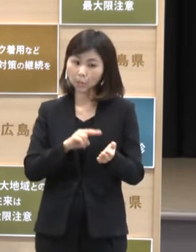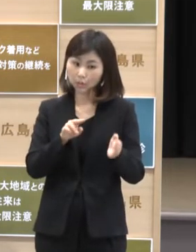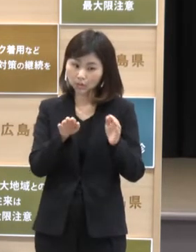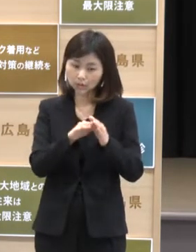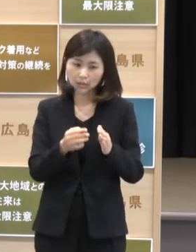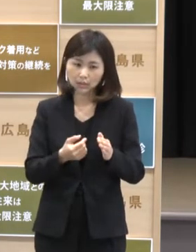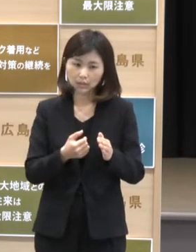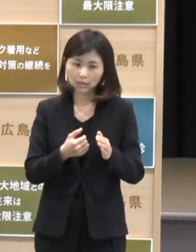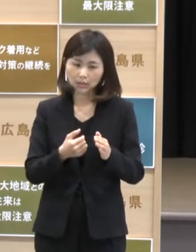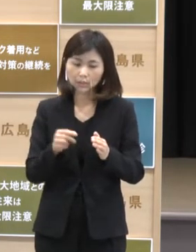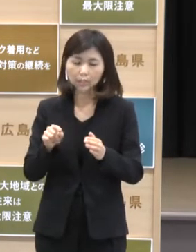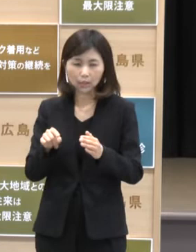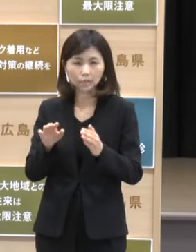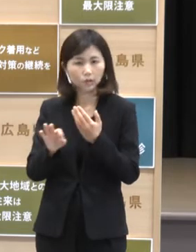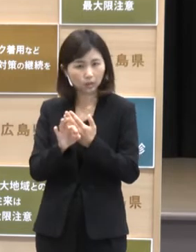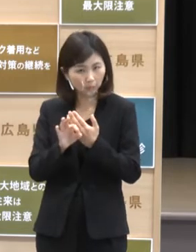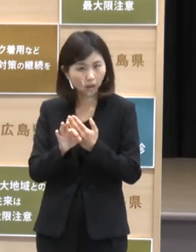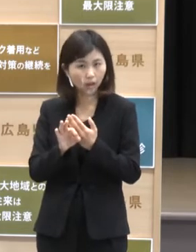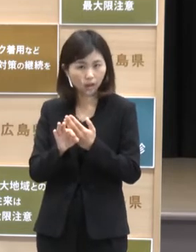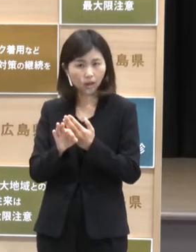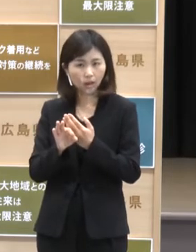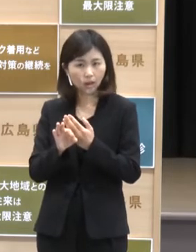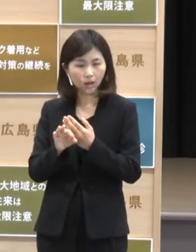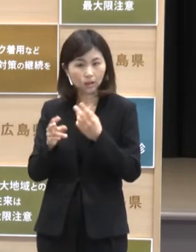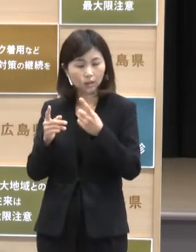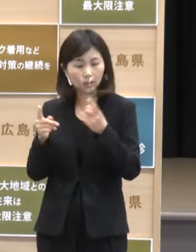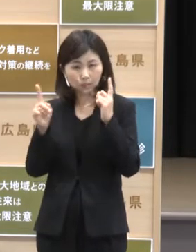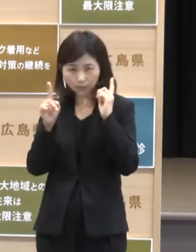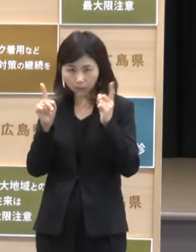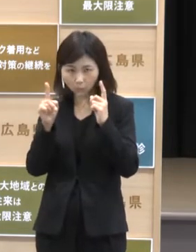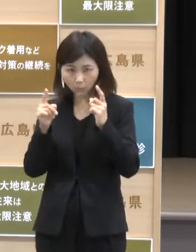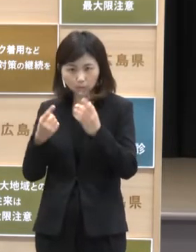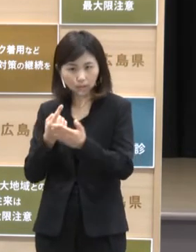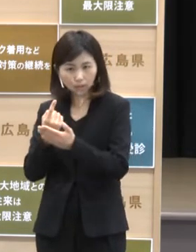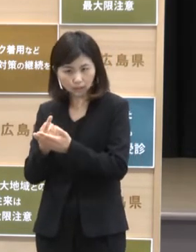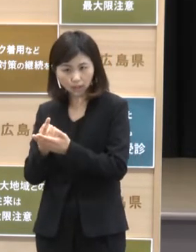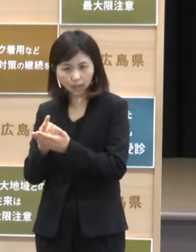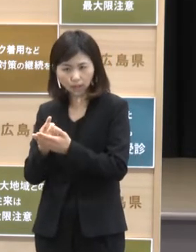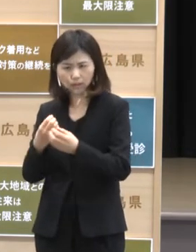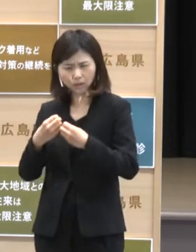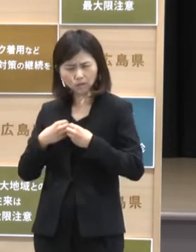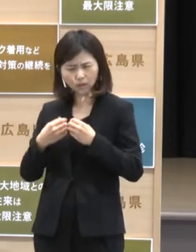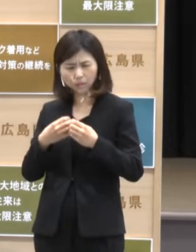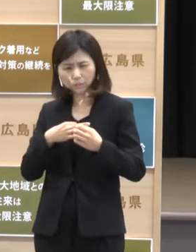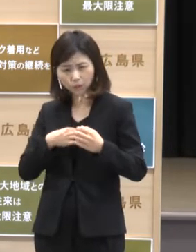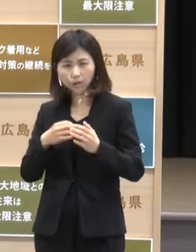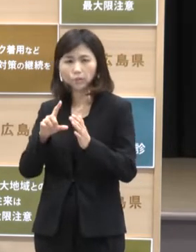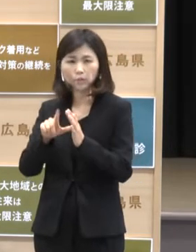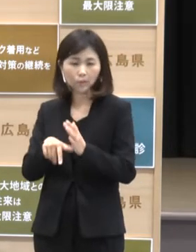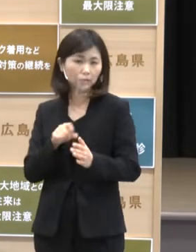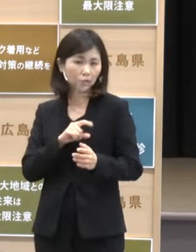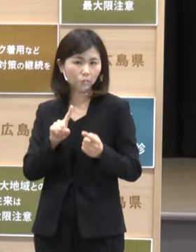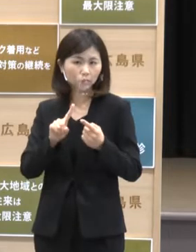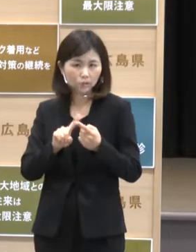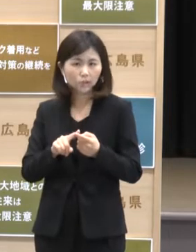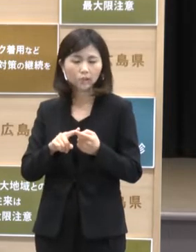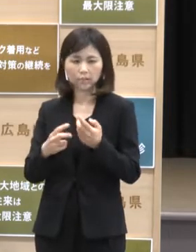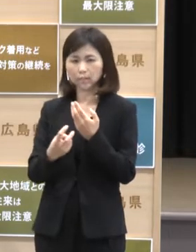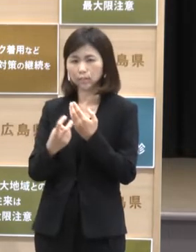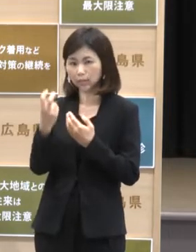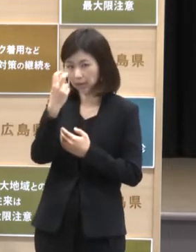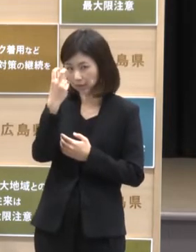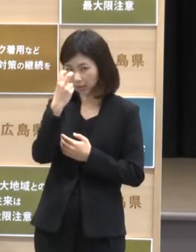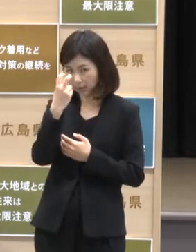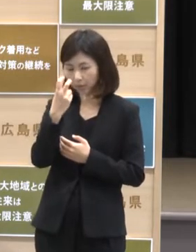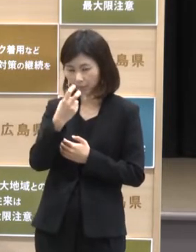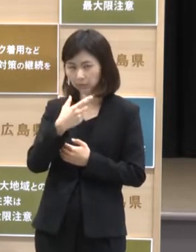まあ、イベントがあったという時には積極的に検査をしていただいてですね、まあ、早めに、まあ、必要であ